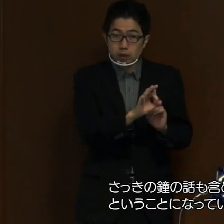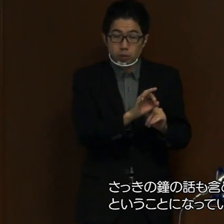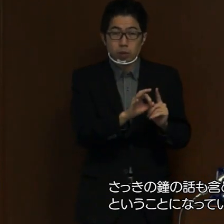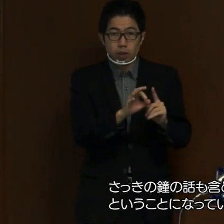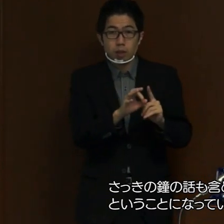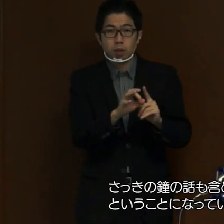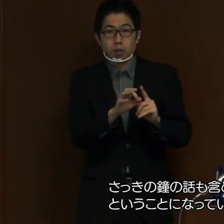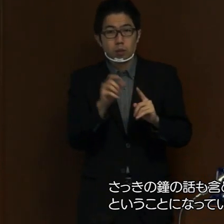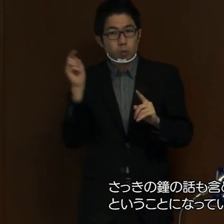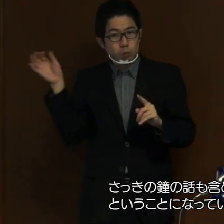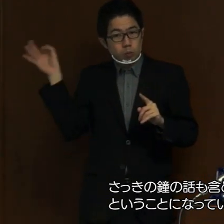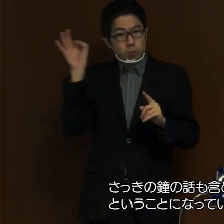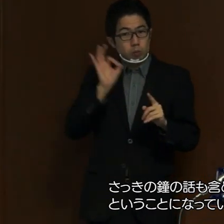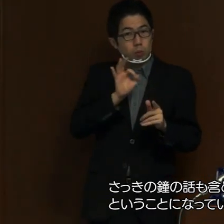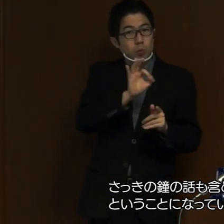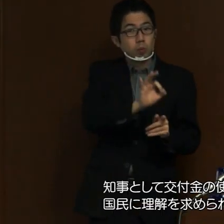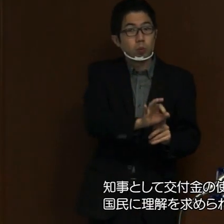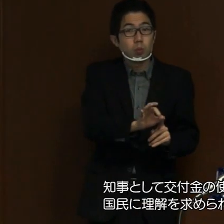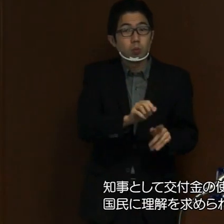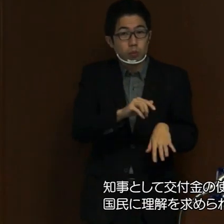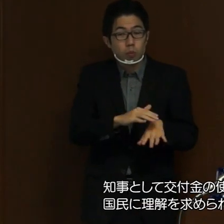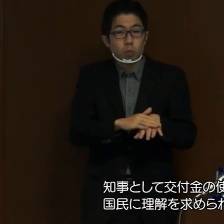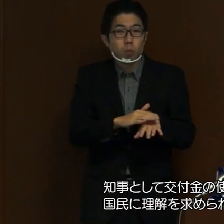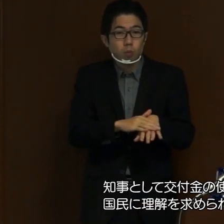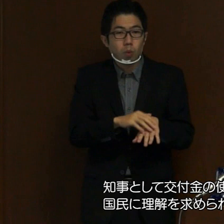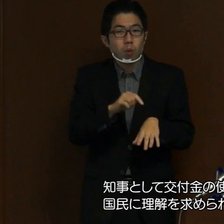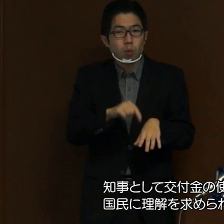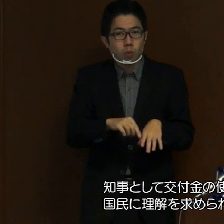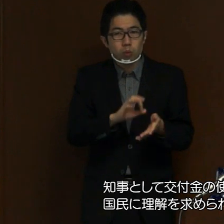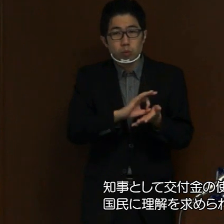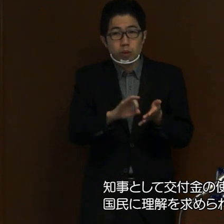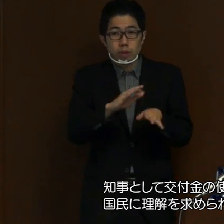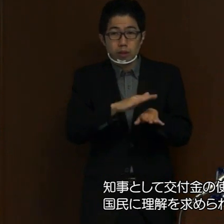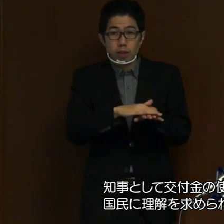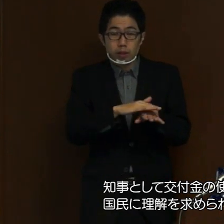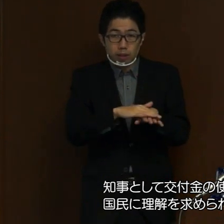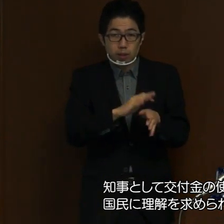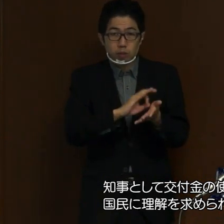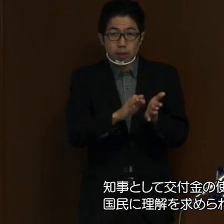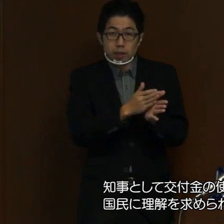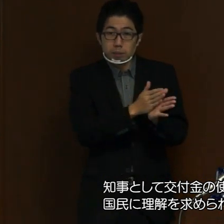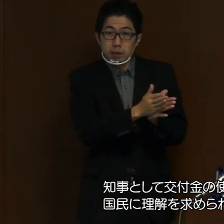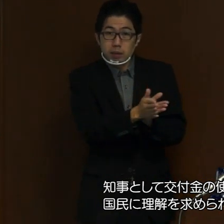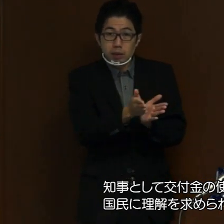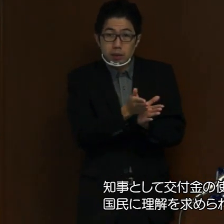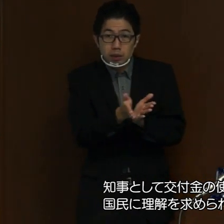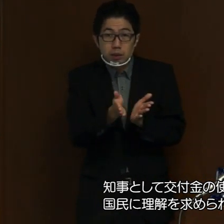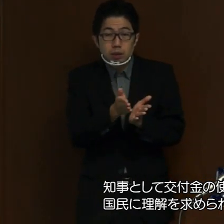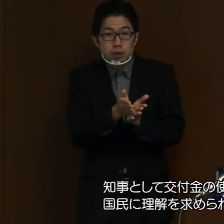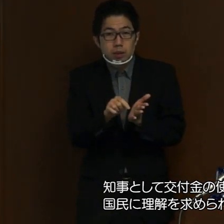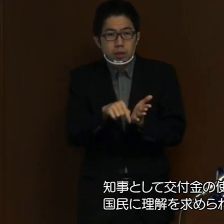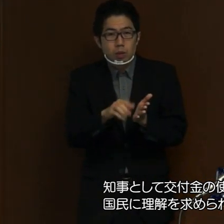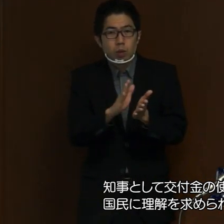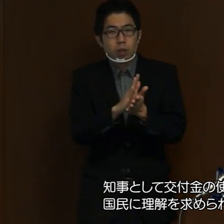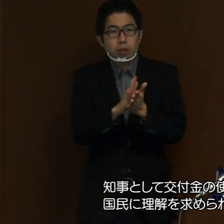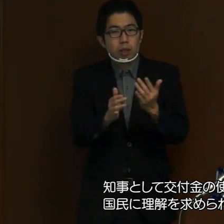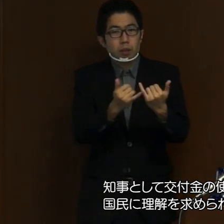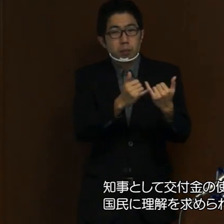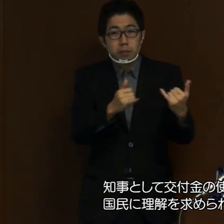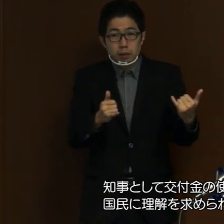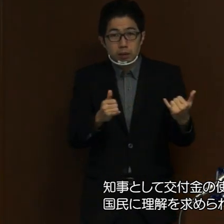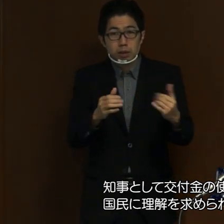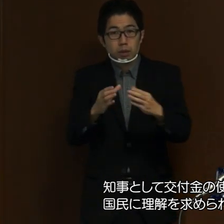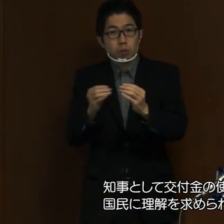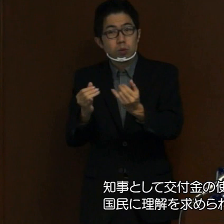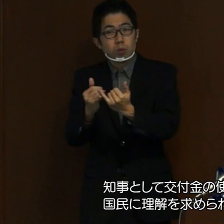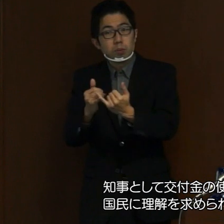交付金を当てるということになっていると思うんですが、知事としてその交付金の使い道、県民に理解、国民に理解を